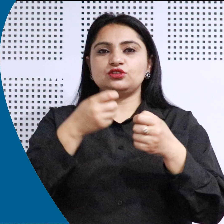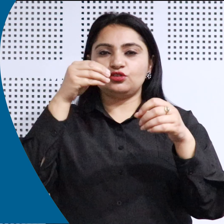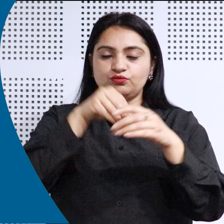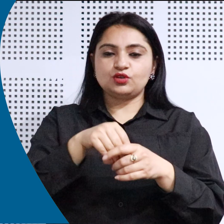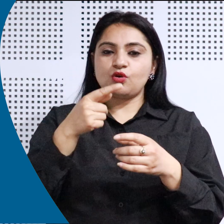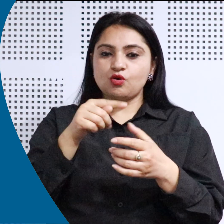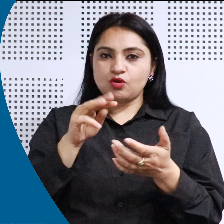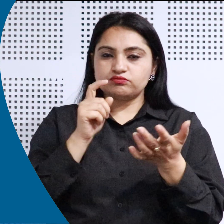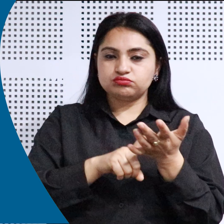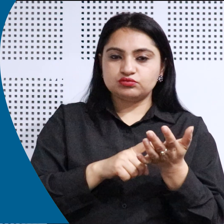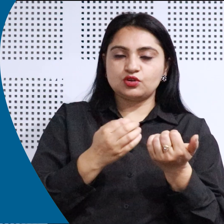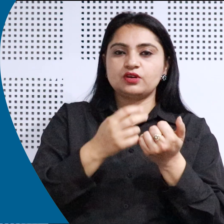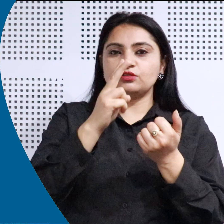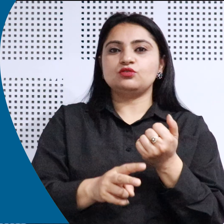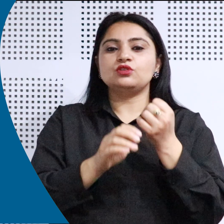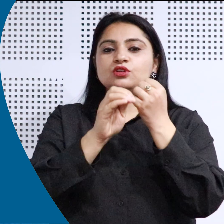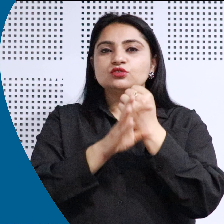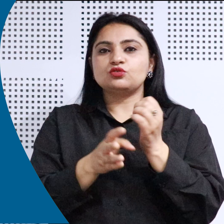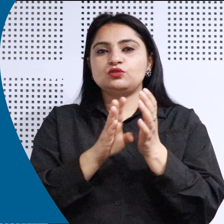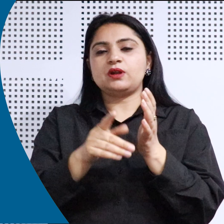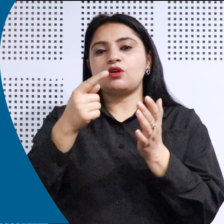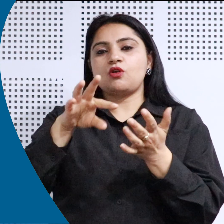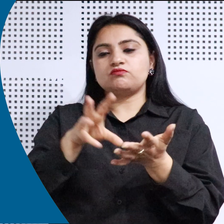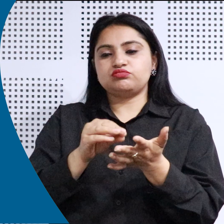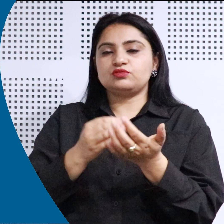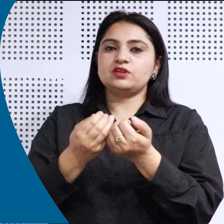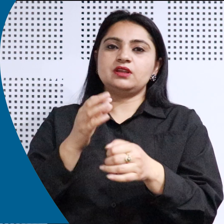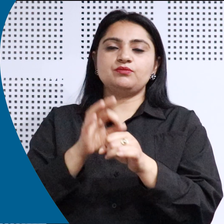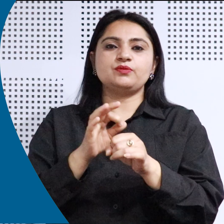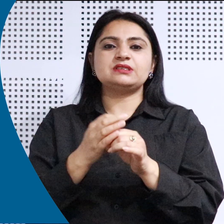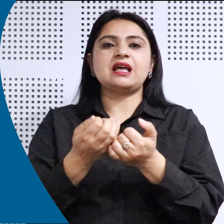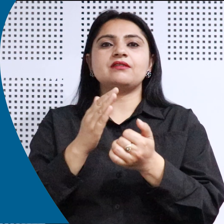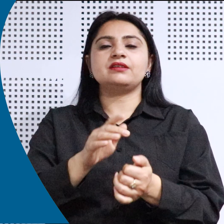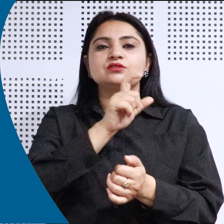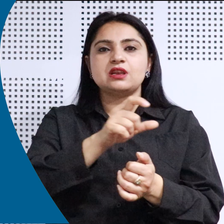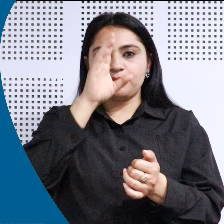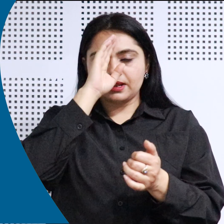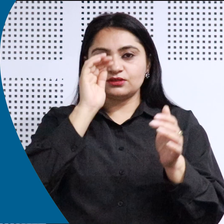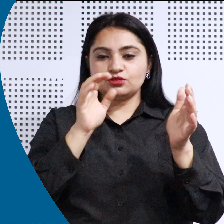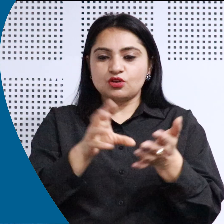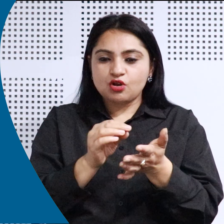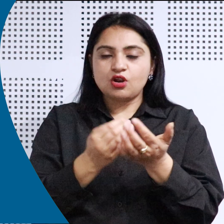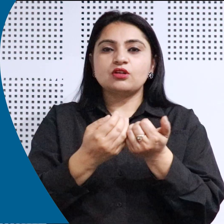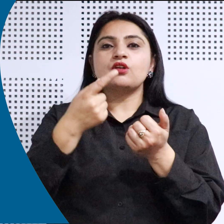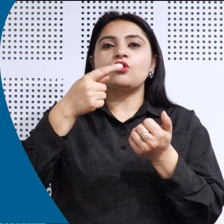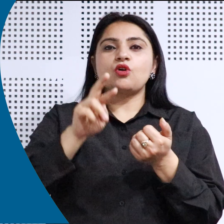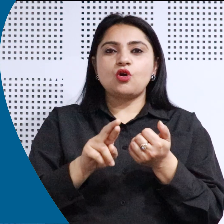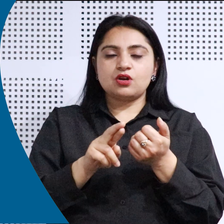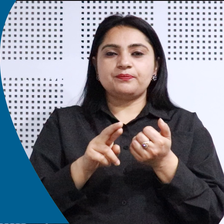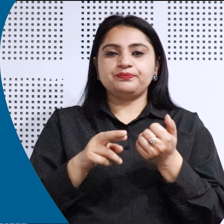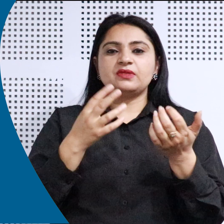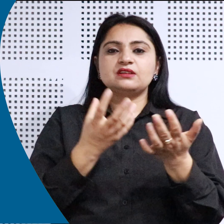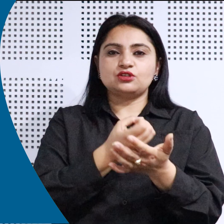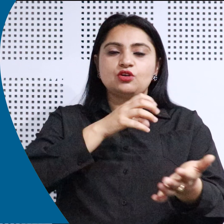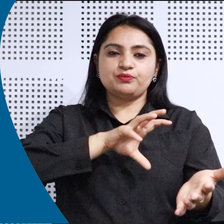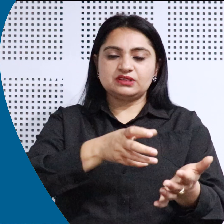लगाउन र ती स्रोतबाट राजस्व उठाउन सक्ने व्यवस्था गरेको छ। नेपाल सरकारले सङ्कलन गरेको राजस्व संघ,